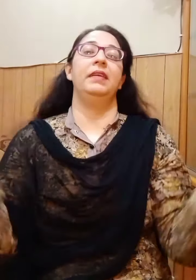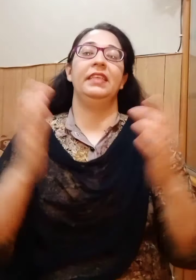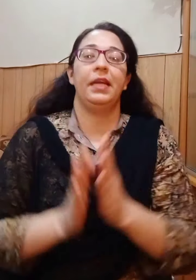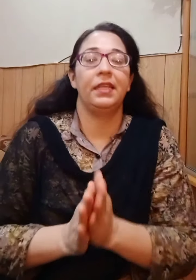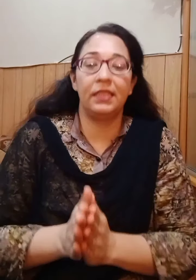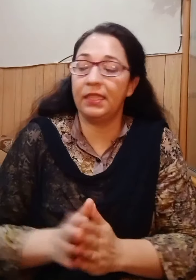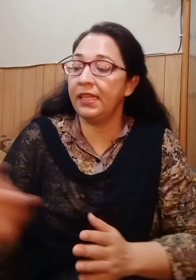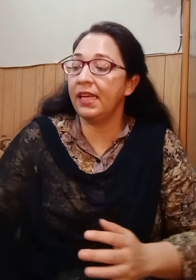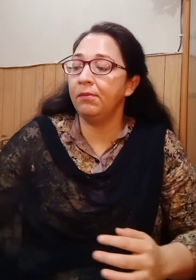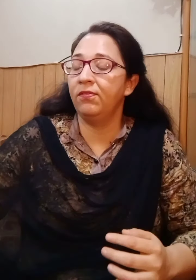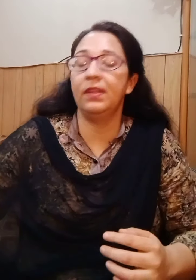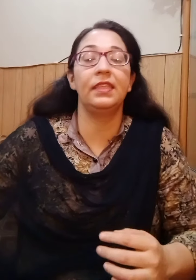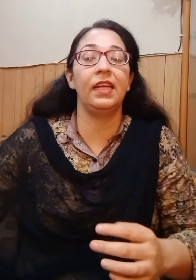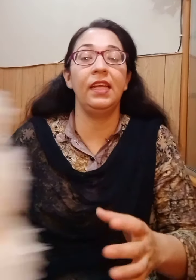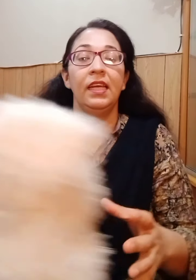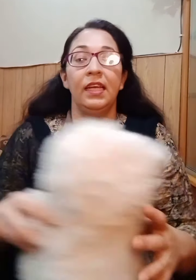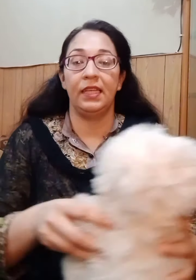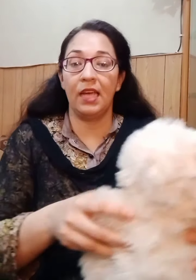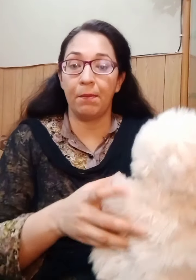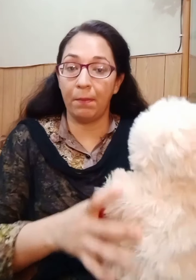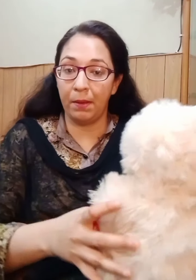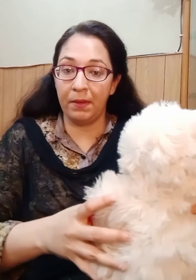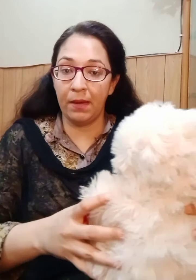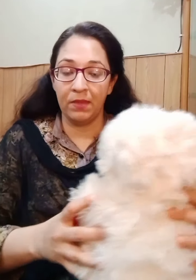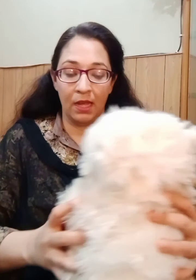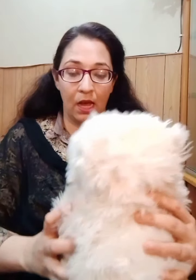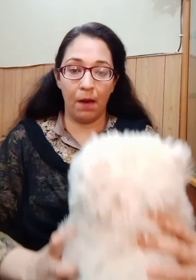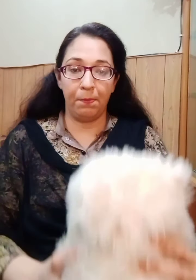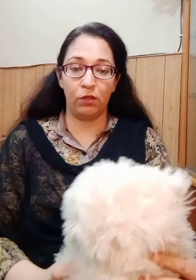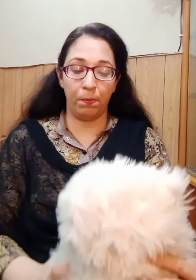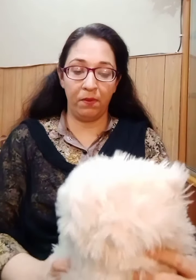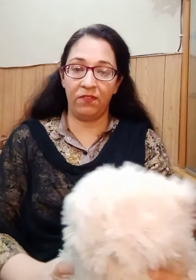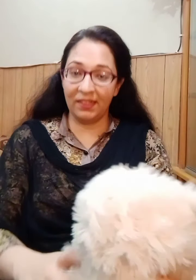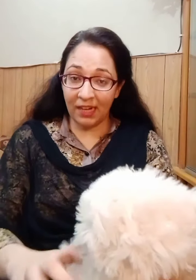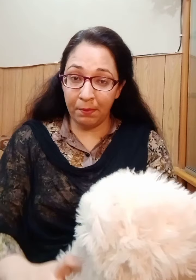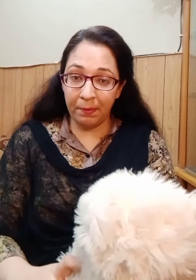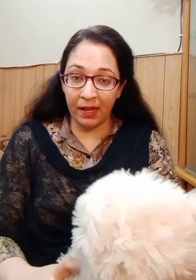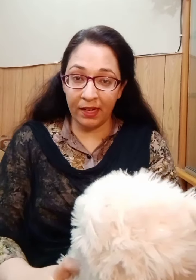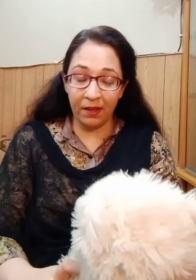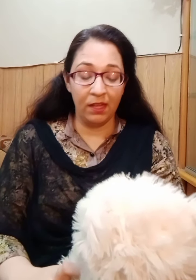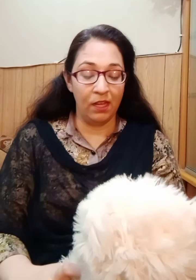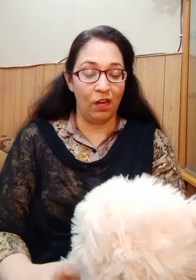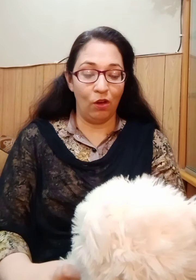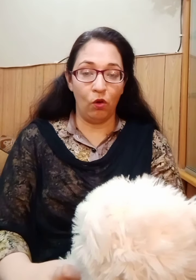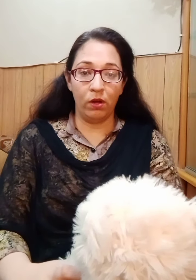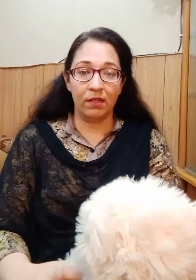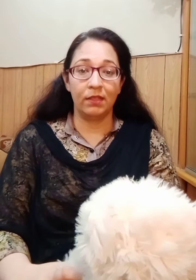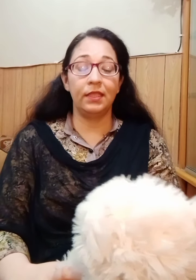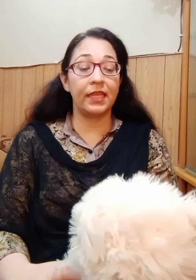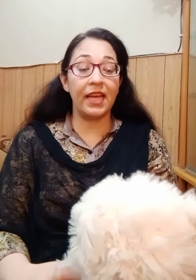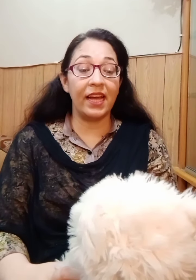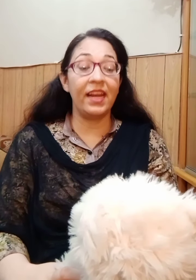बनता है ठीक है फर्स्ट करें यह आपका बेबी अब आपने इसको अपने फ्रंट साइड बिछाने और इसे